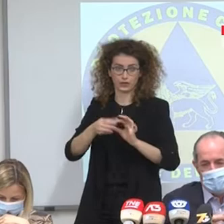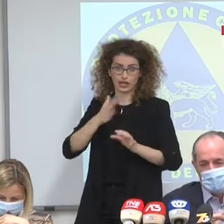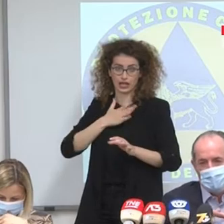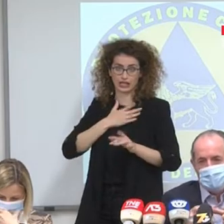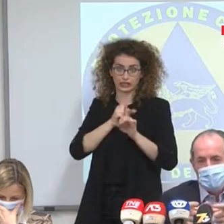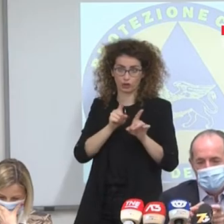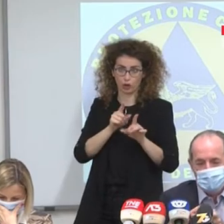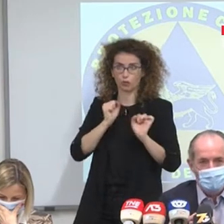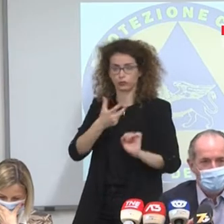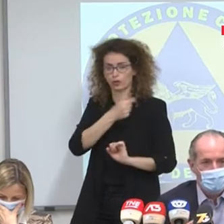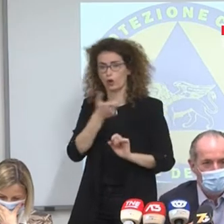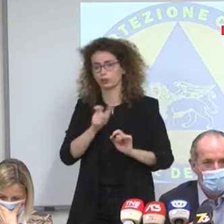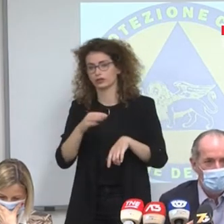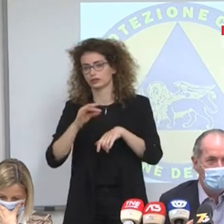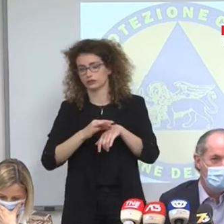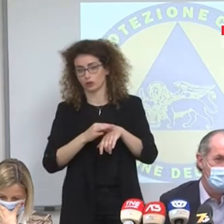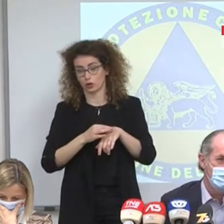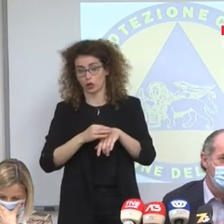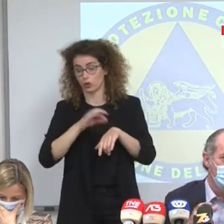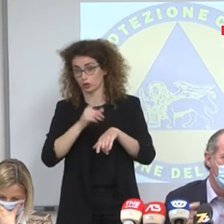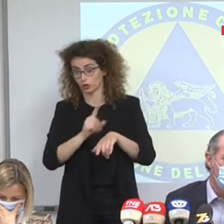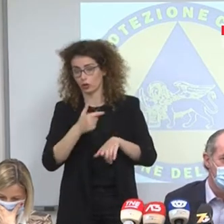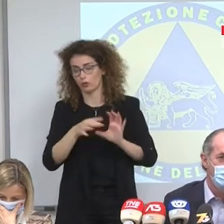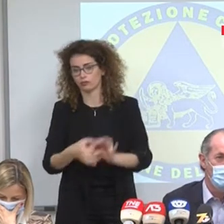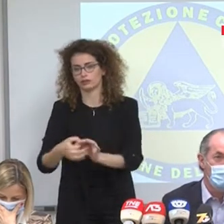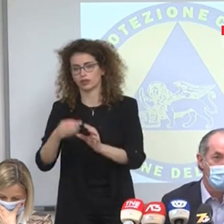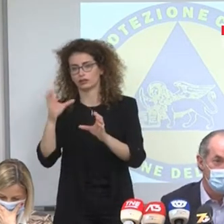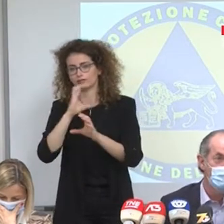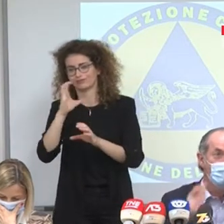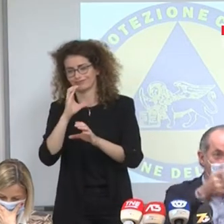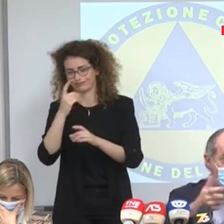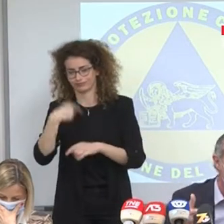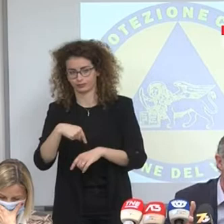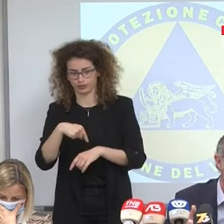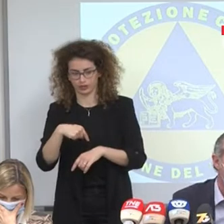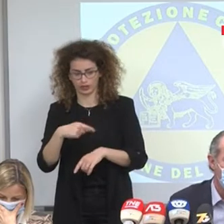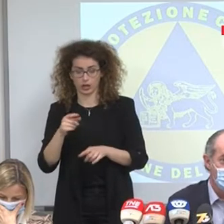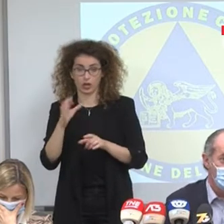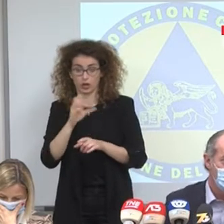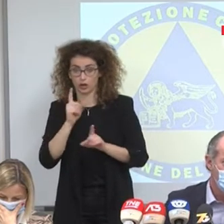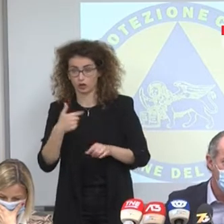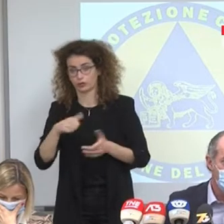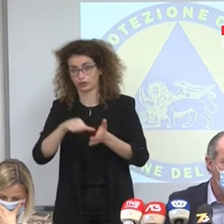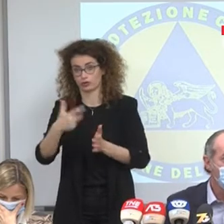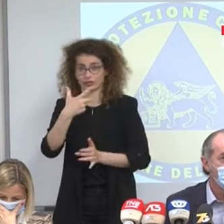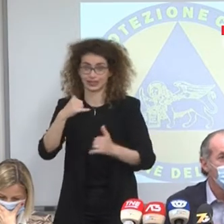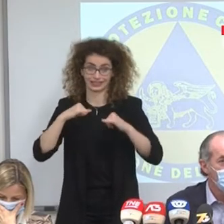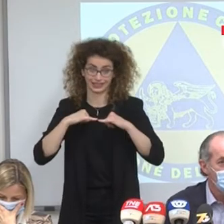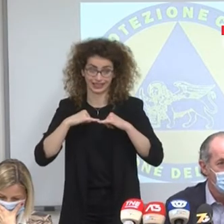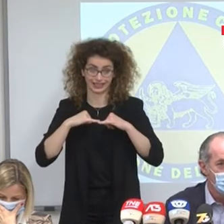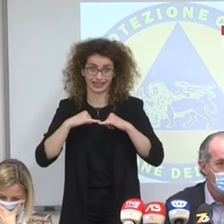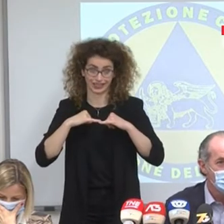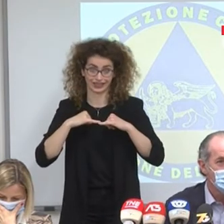se non è stato vaccinato per patologia perché fa l'operatore turistico, se non è operatore turistico perché va ai centri estivi, cioè, alla fine